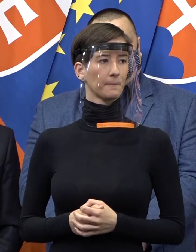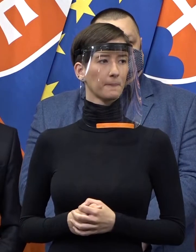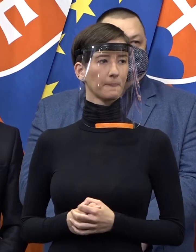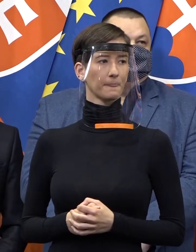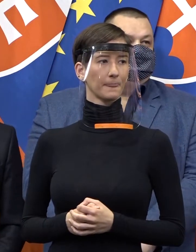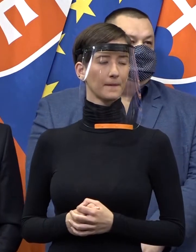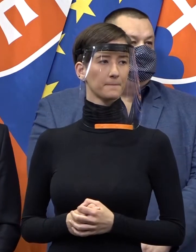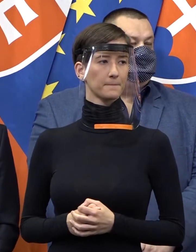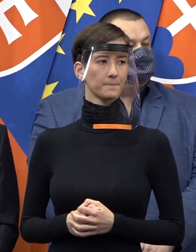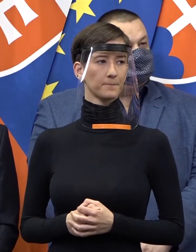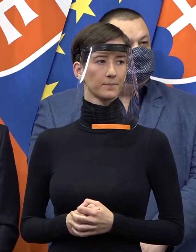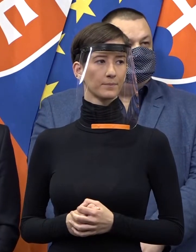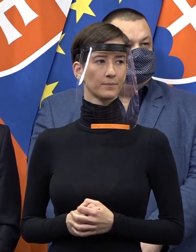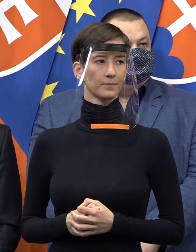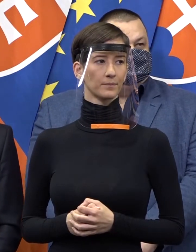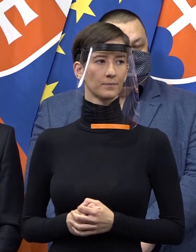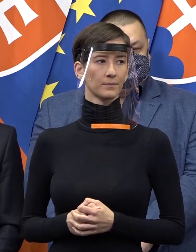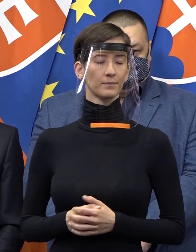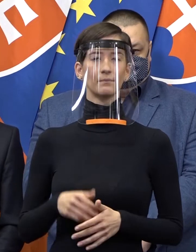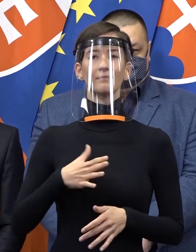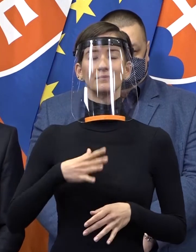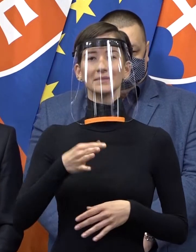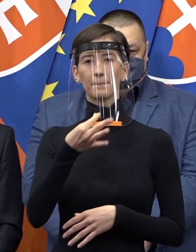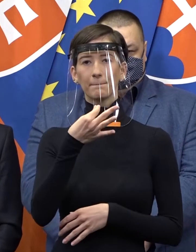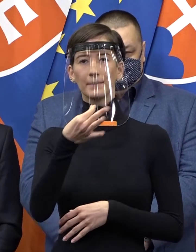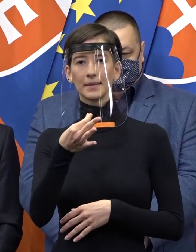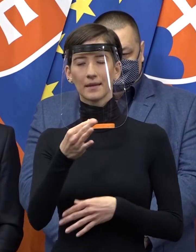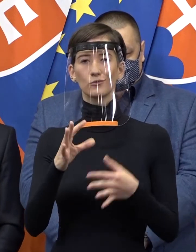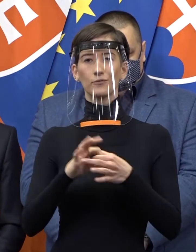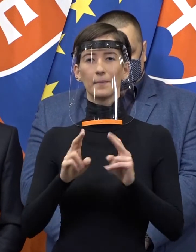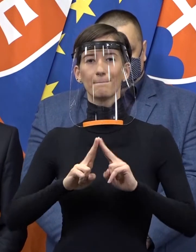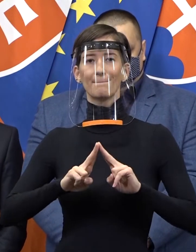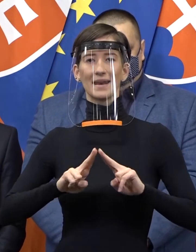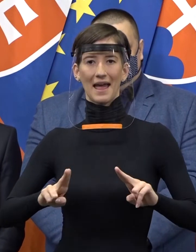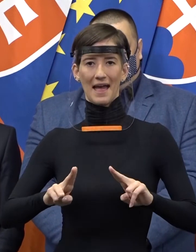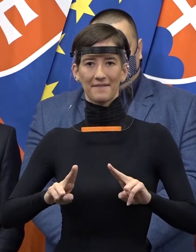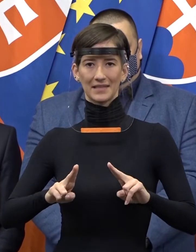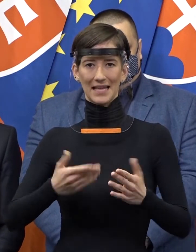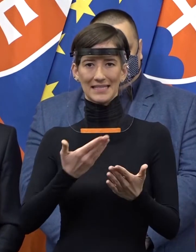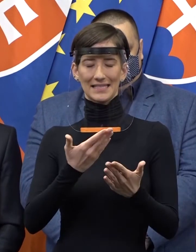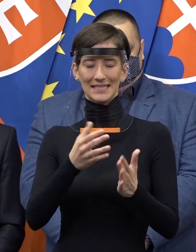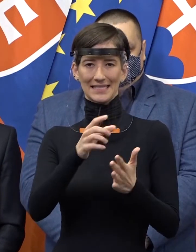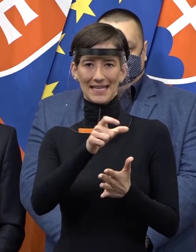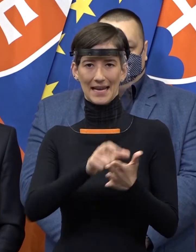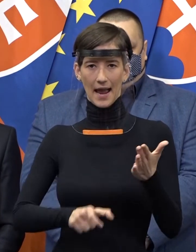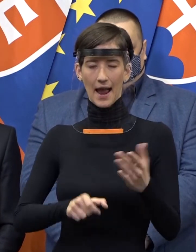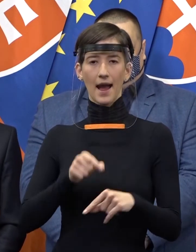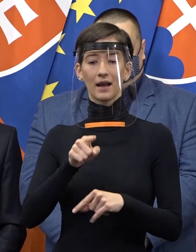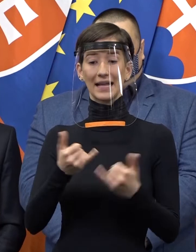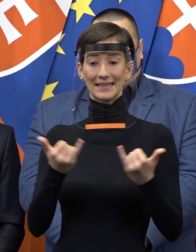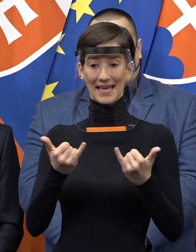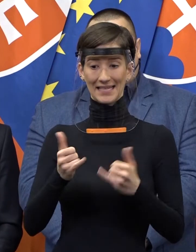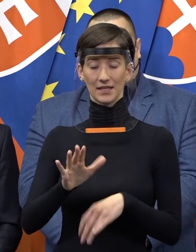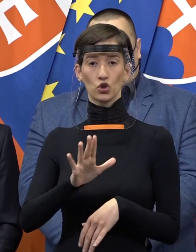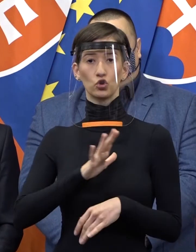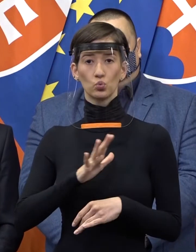Kto vinová denník N? Ja by som sa chcela spýtať možno na tú právnu stránku. Teraz je vlastne, ak sa nemýlim, tak núdzový stav len pre zdravotnícky sektor a ak by